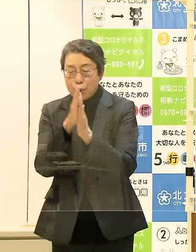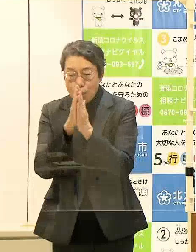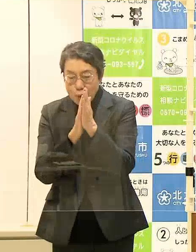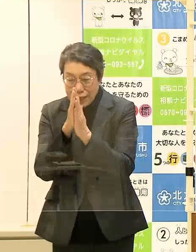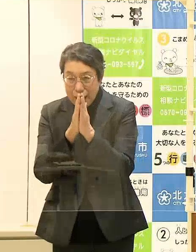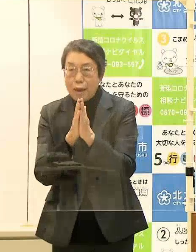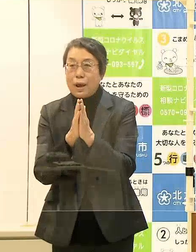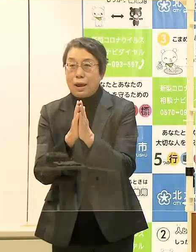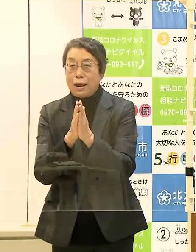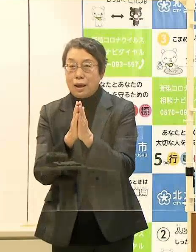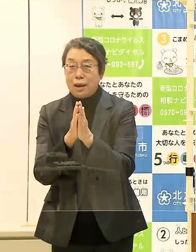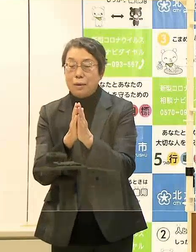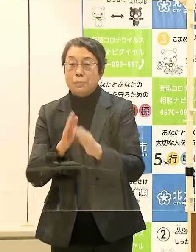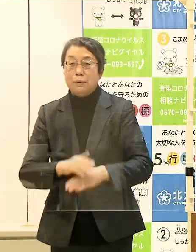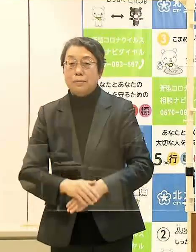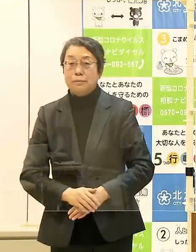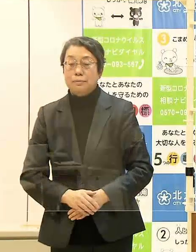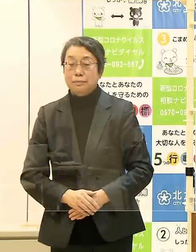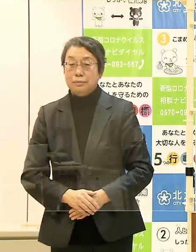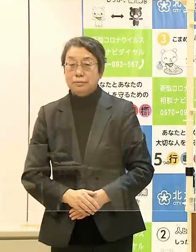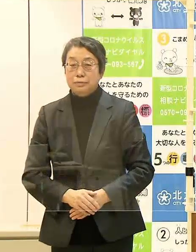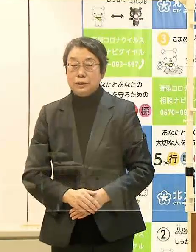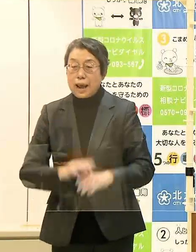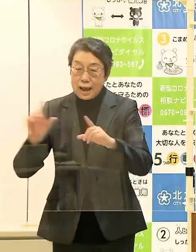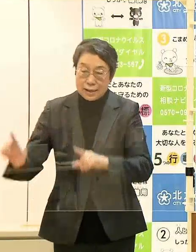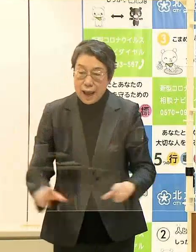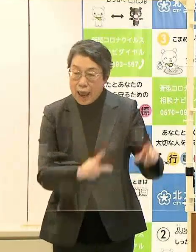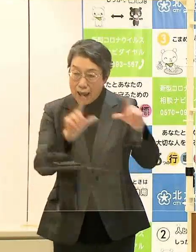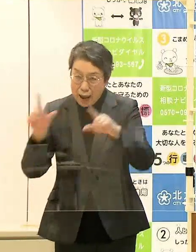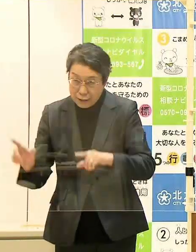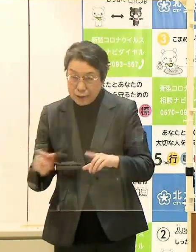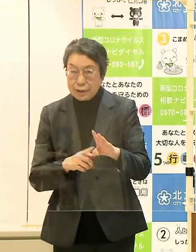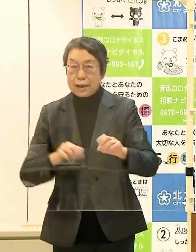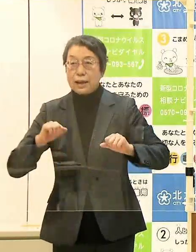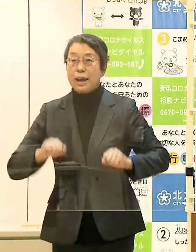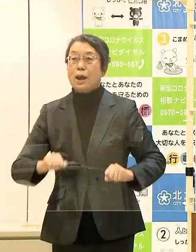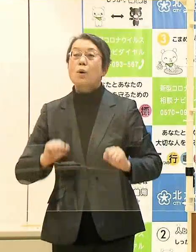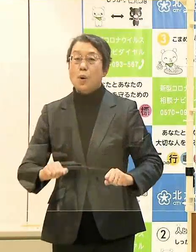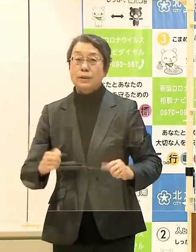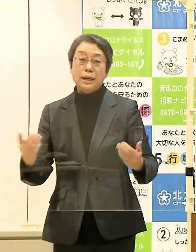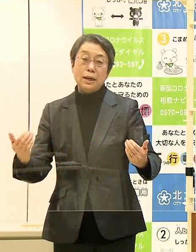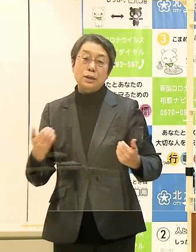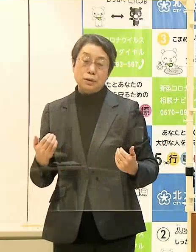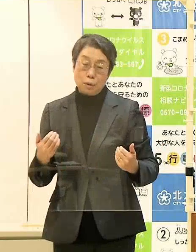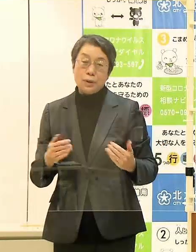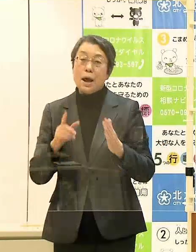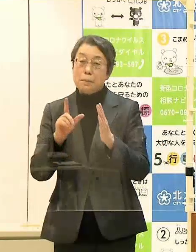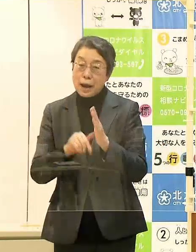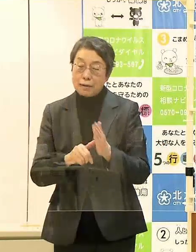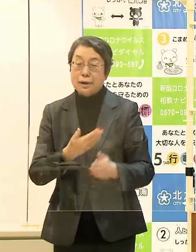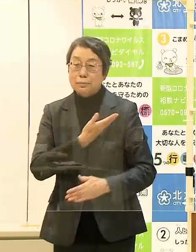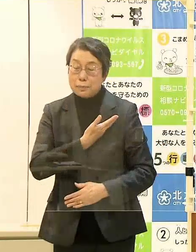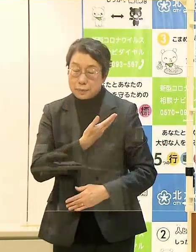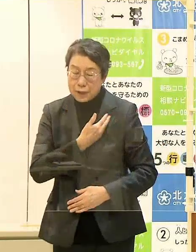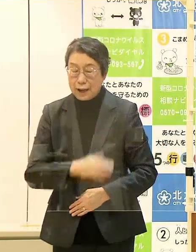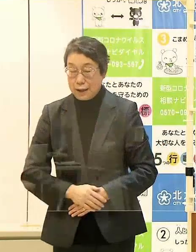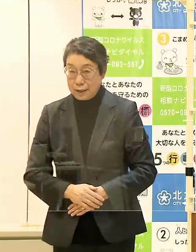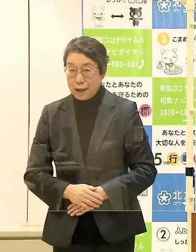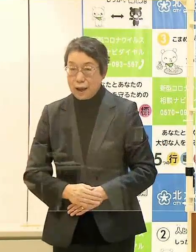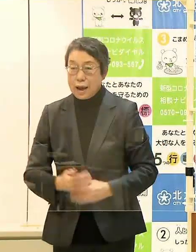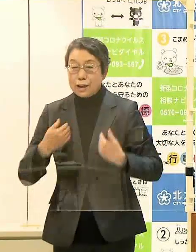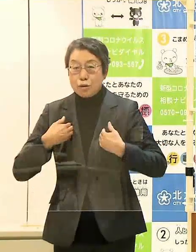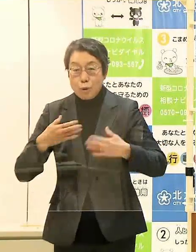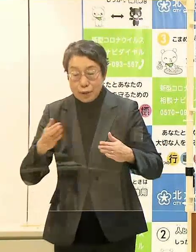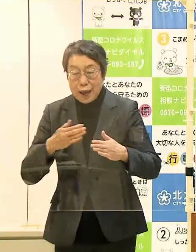いたしまして生活や健康の維持に必要な場合を除きまして不要不急の外出